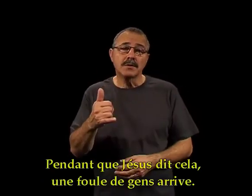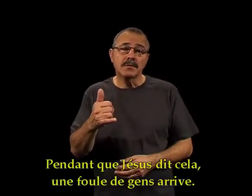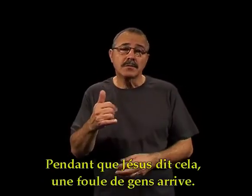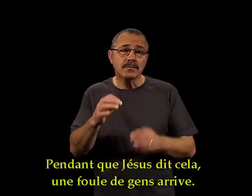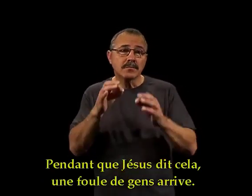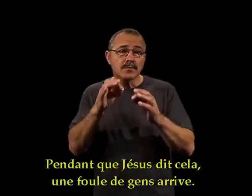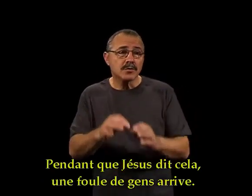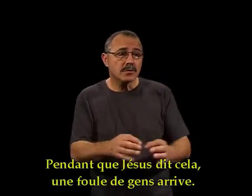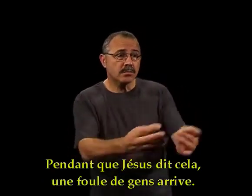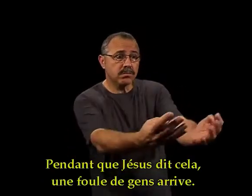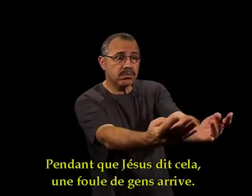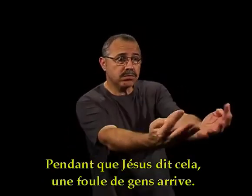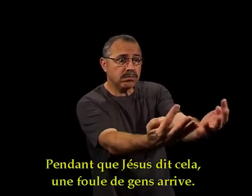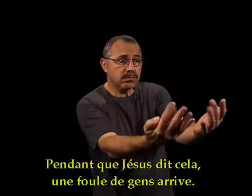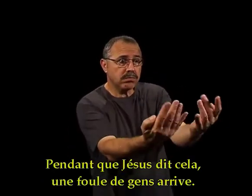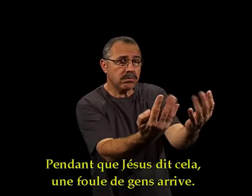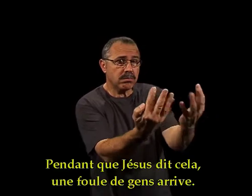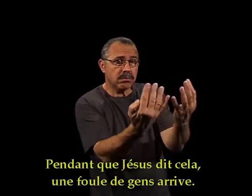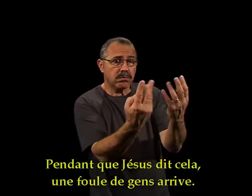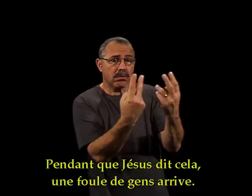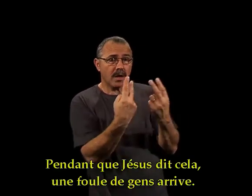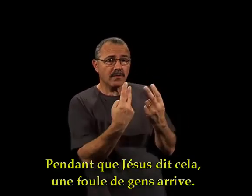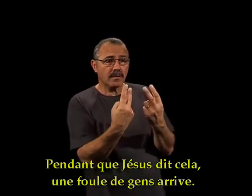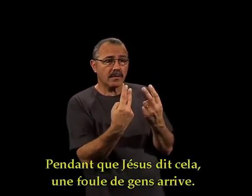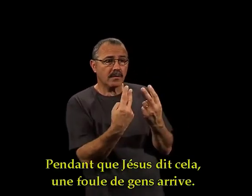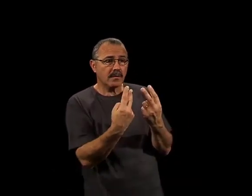Pendant que Jésus dit cela, une foule de gens arrive.